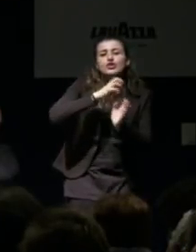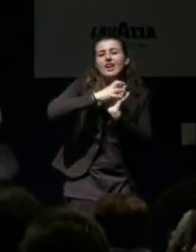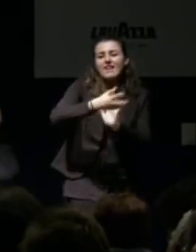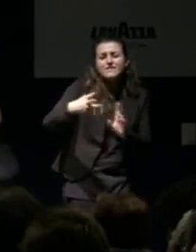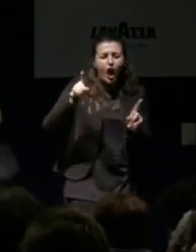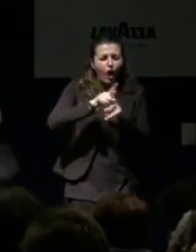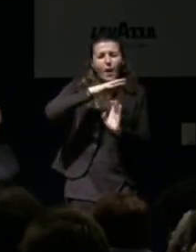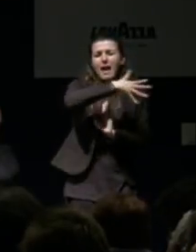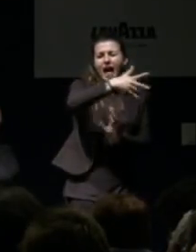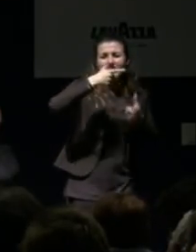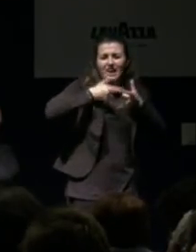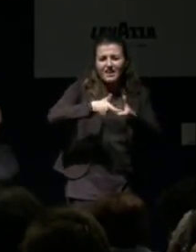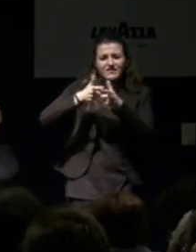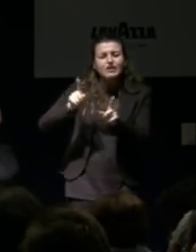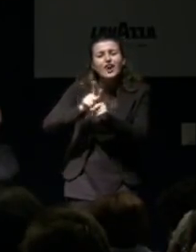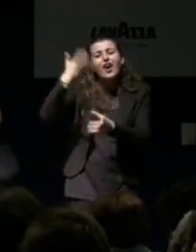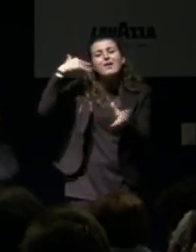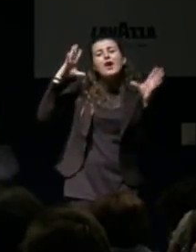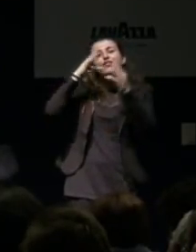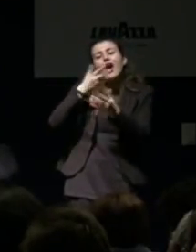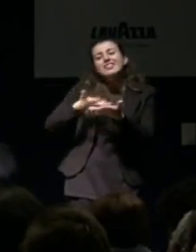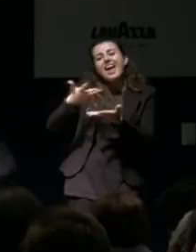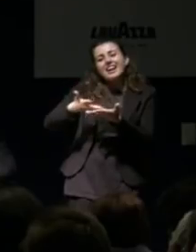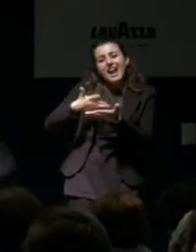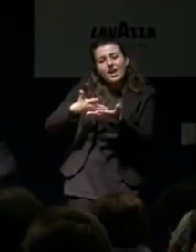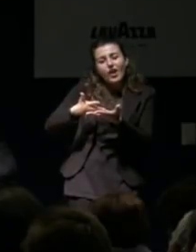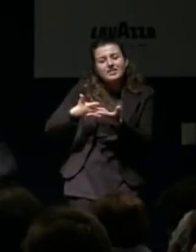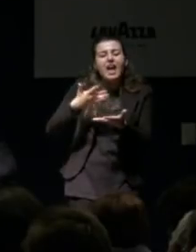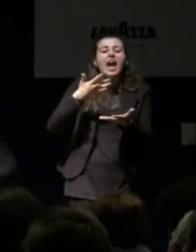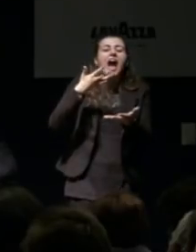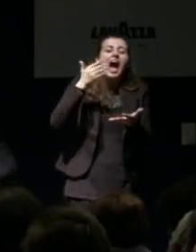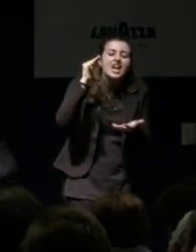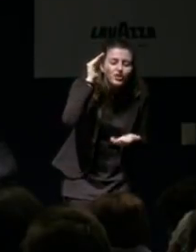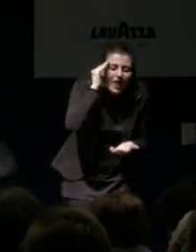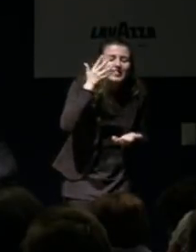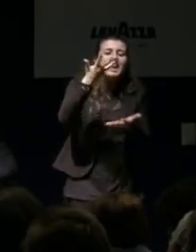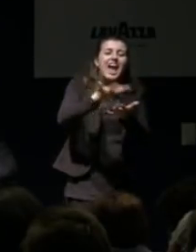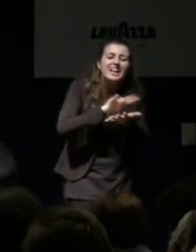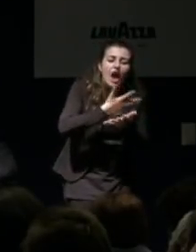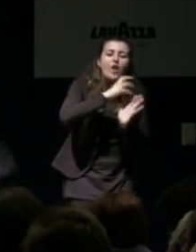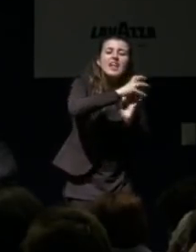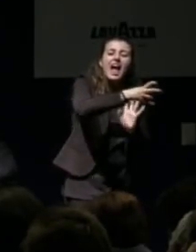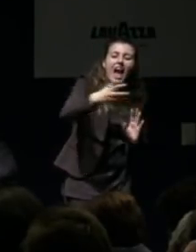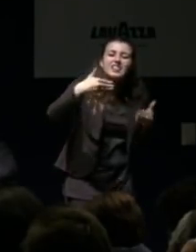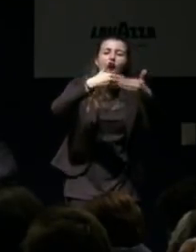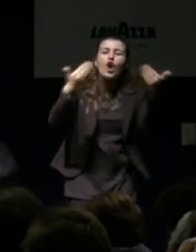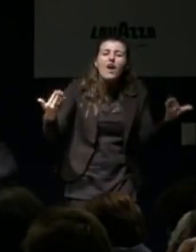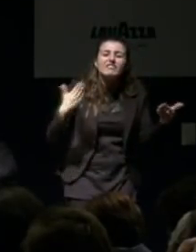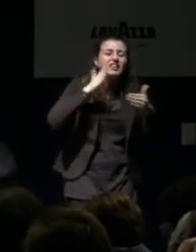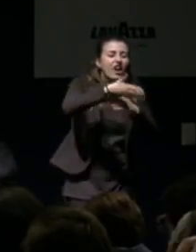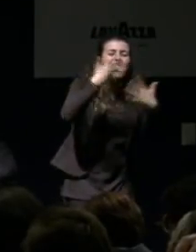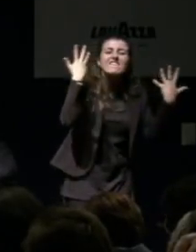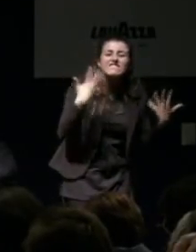viaggiatori fin dalla notte dei tempi ascoltare dalla voce di chi ha oltrepassato i confini commessi sono stati fatti